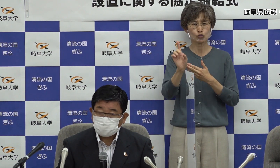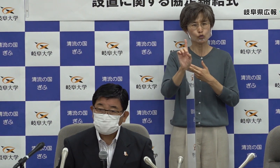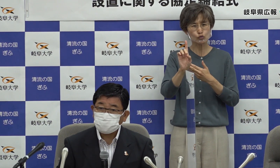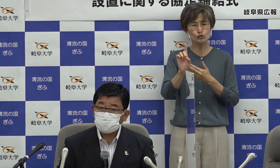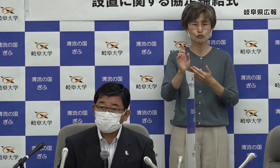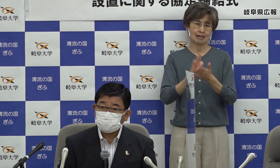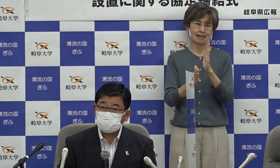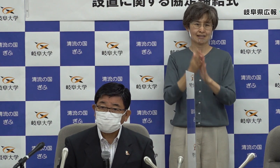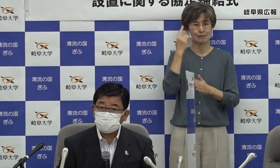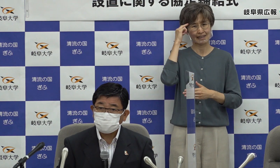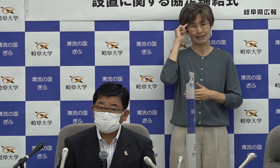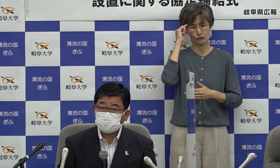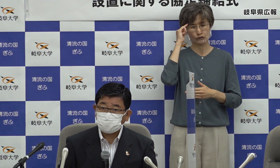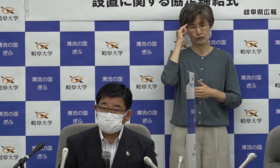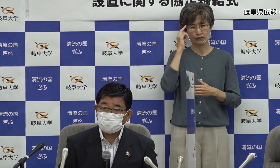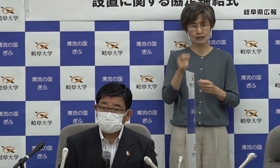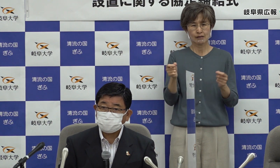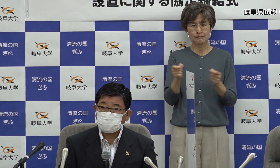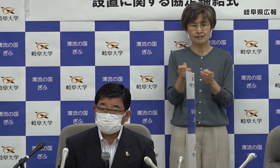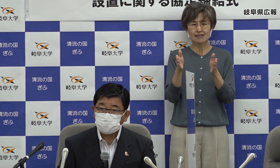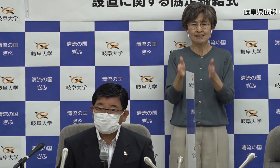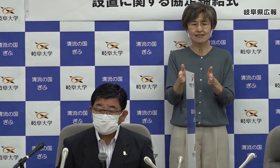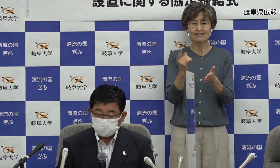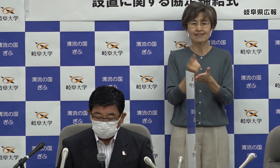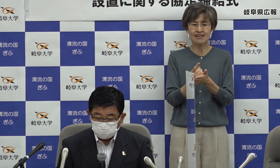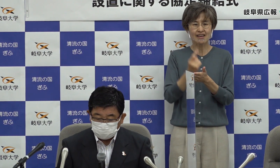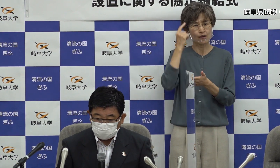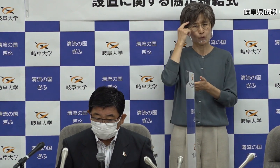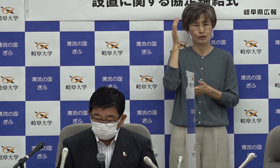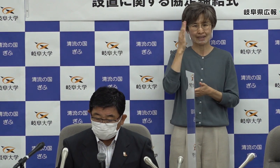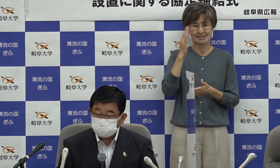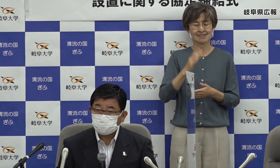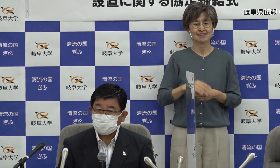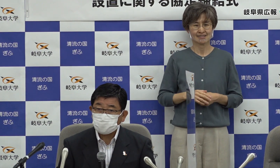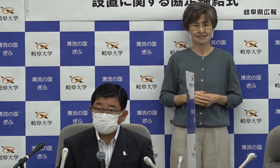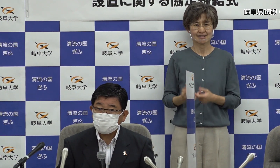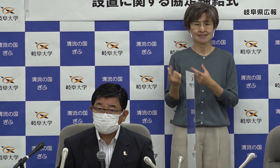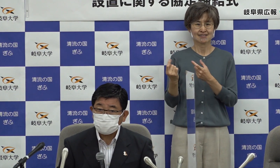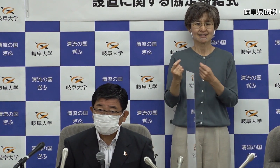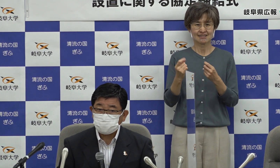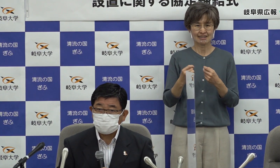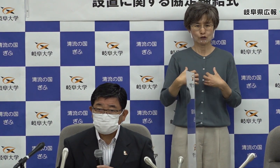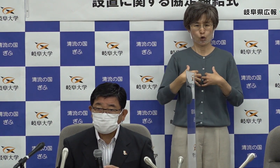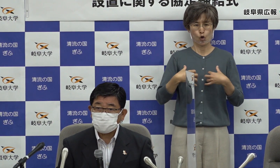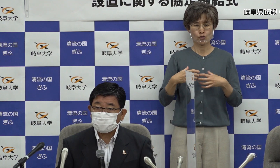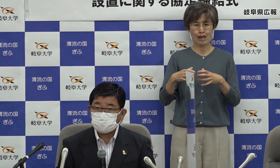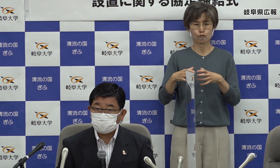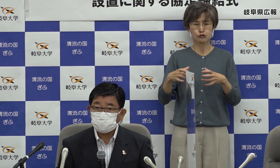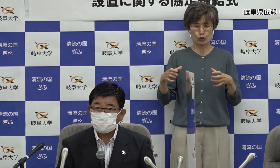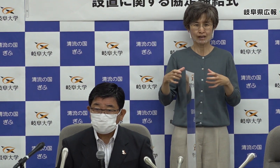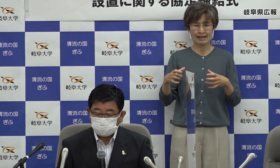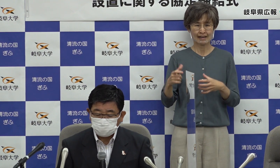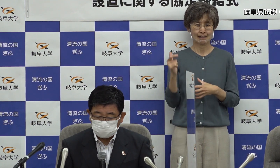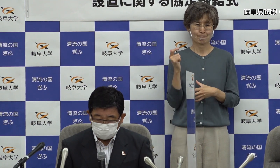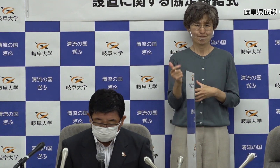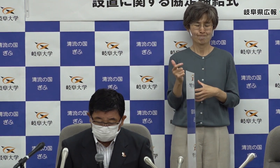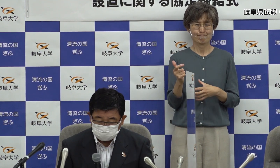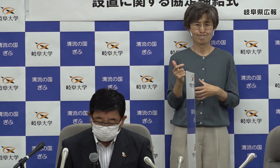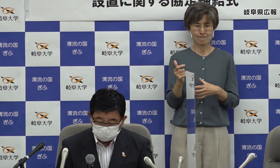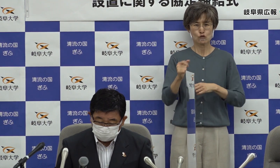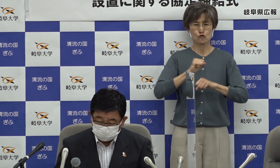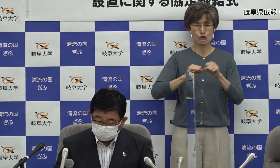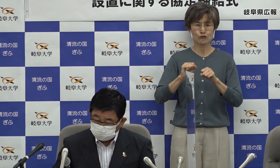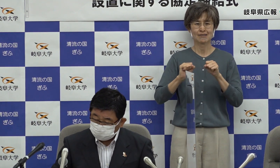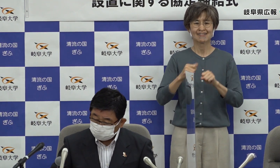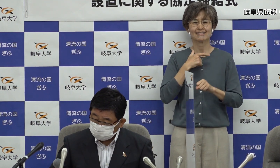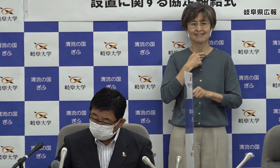この短期的な取り組みというふうには考えておりませんで、しっかりと骨太な取り組みをしていかなきゃいけないというふうに思っております。